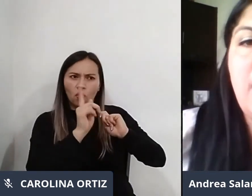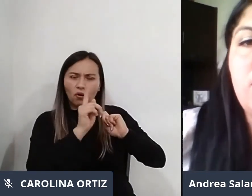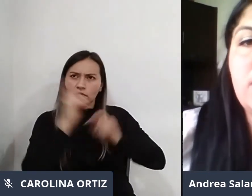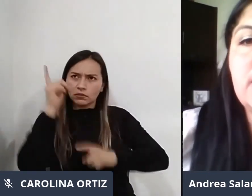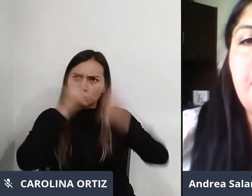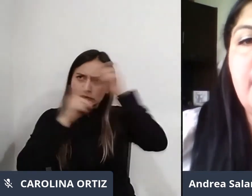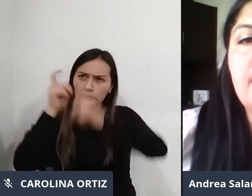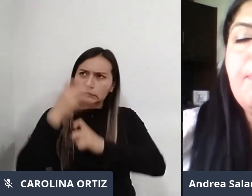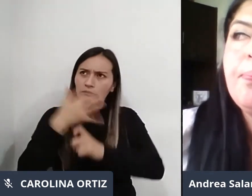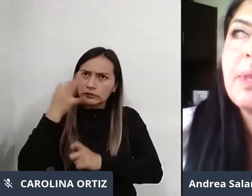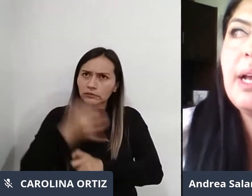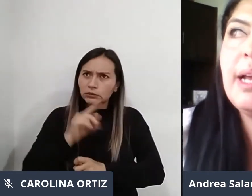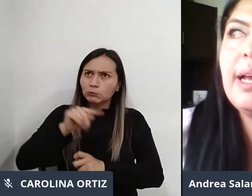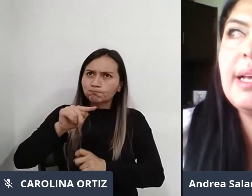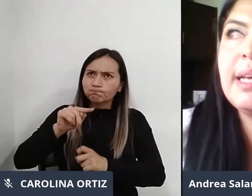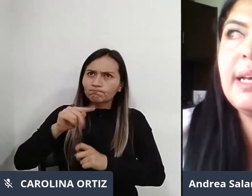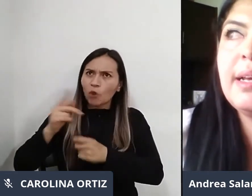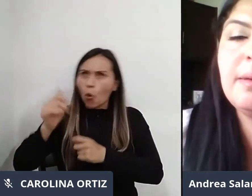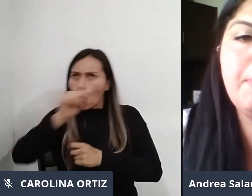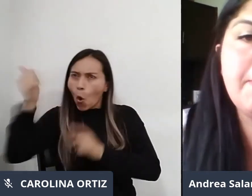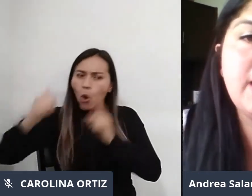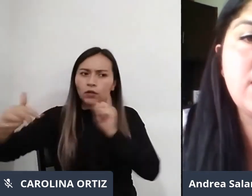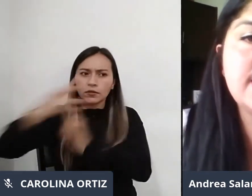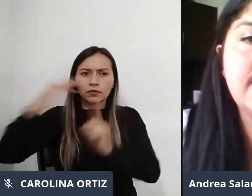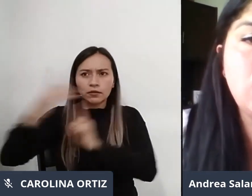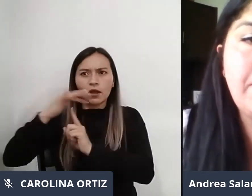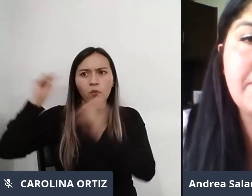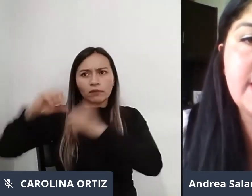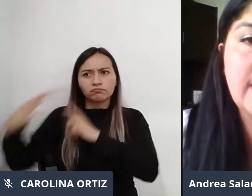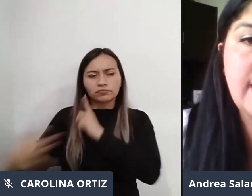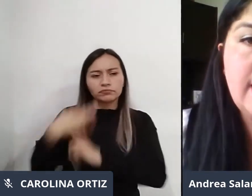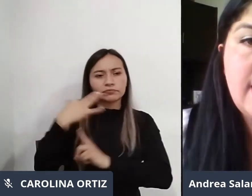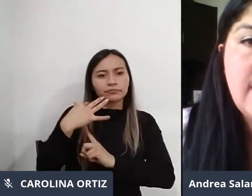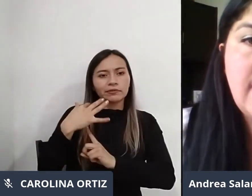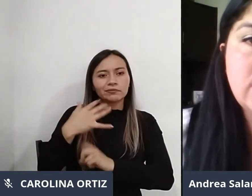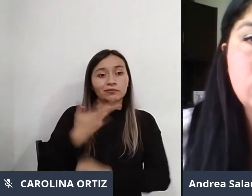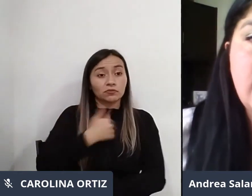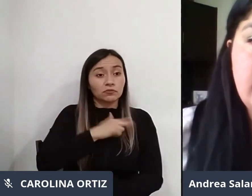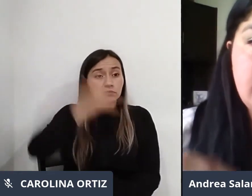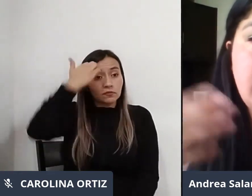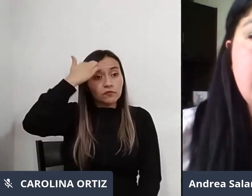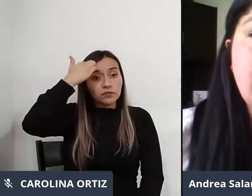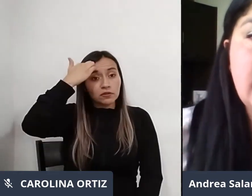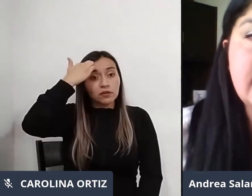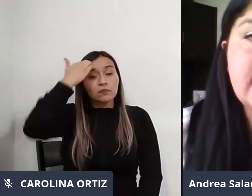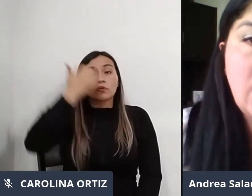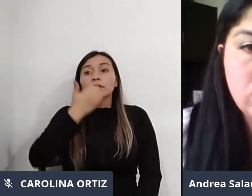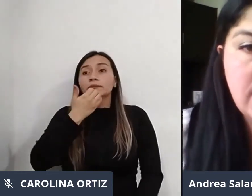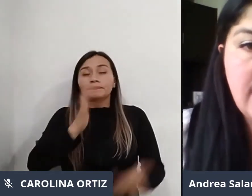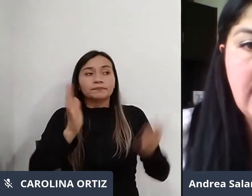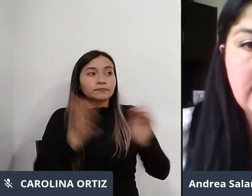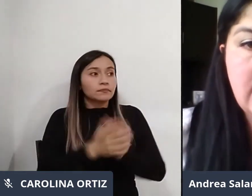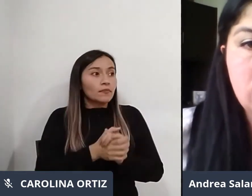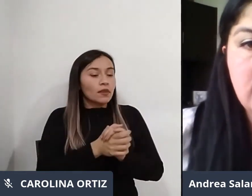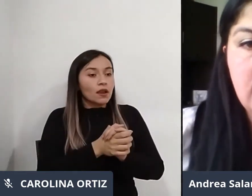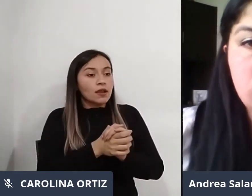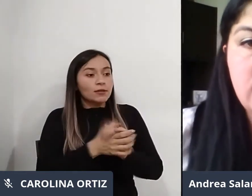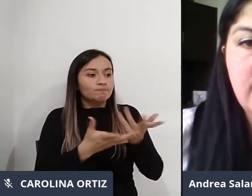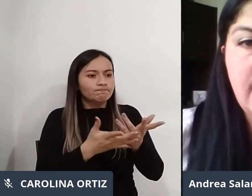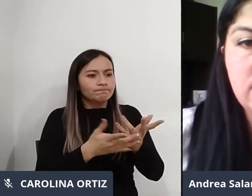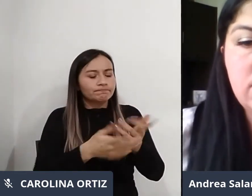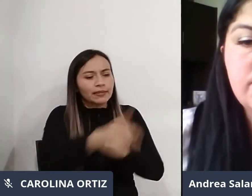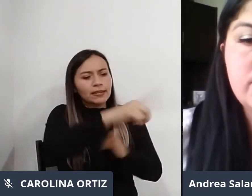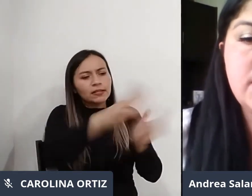como educadores también ese, primero ese no permitirle al estudiante entender las causas reales de lo que